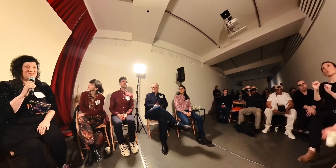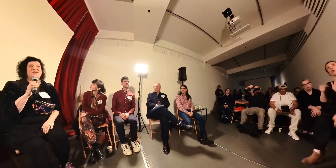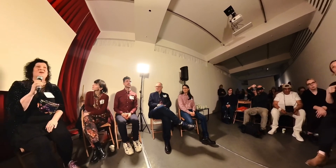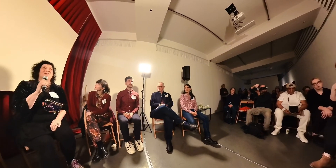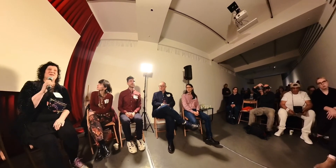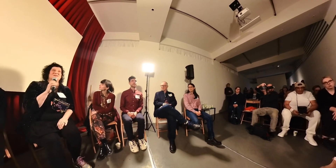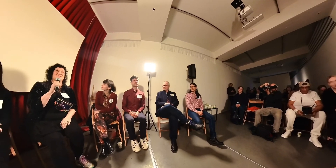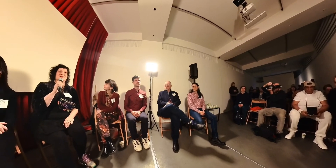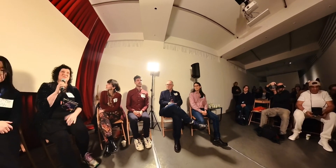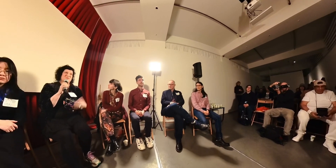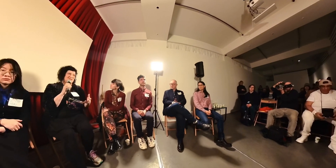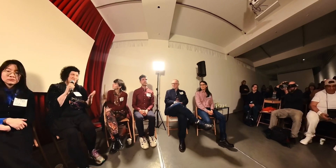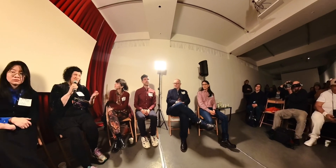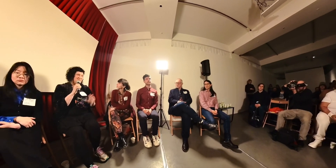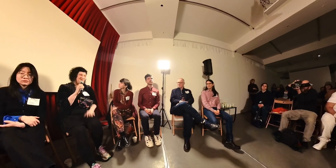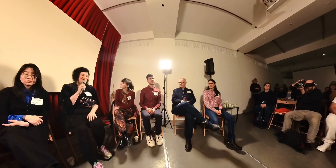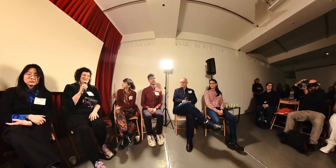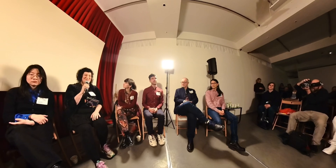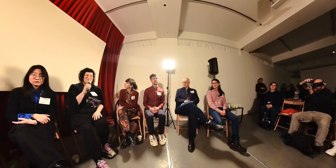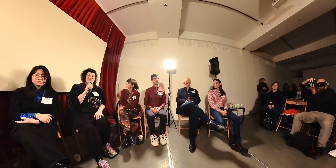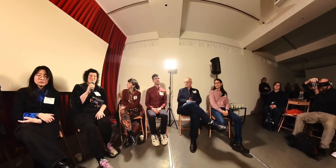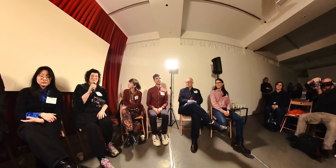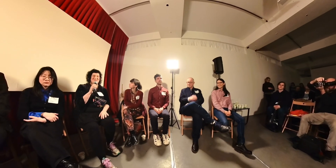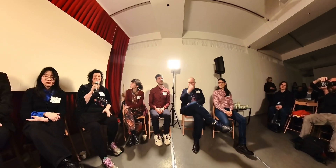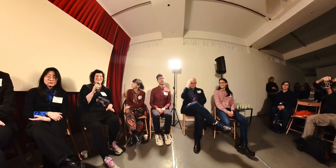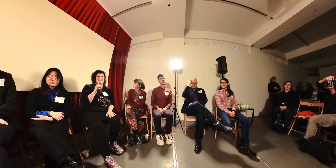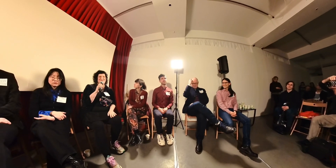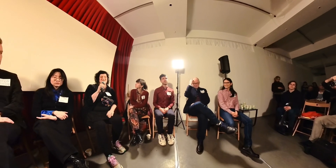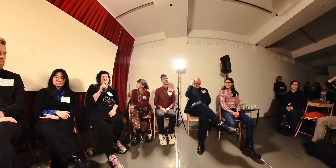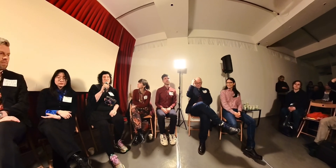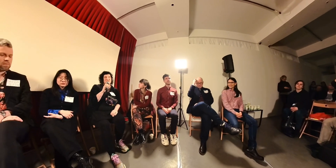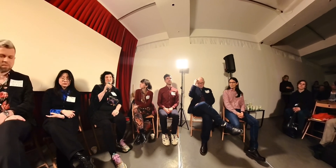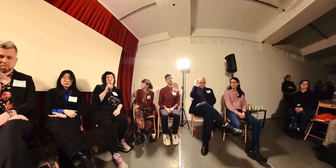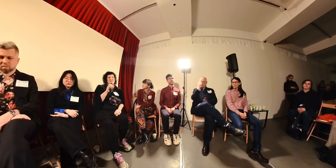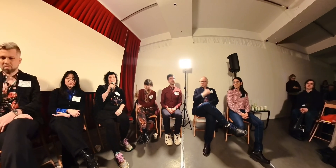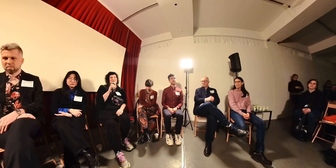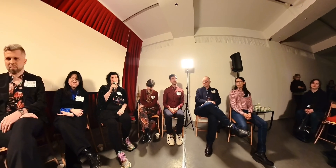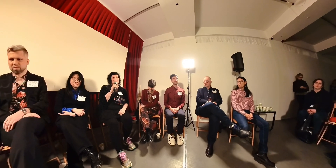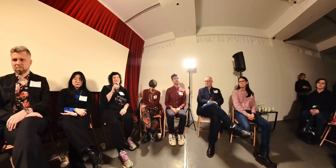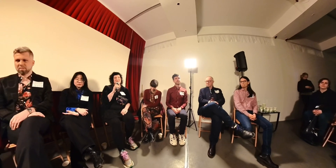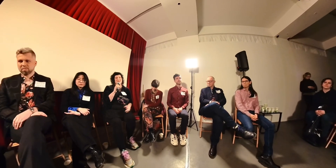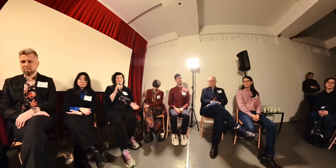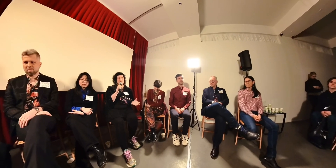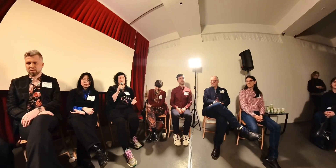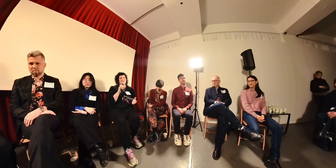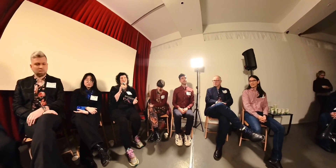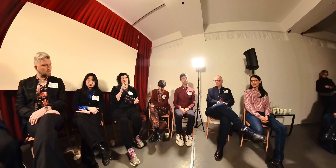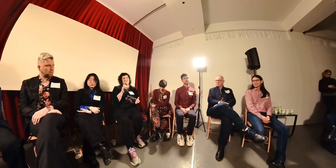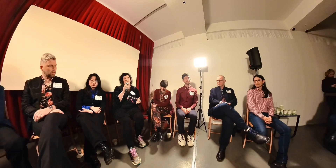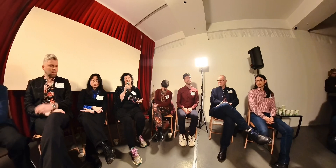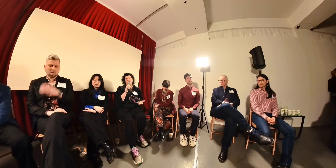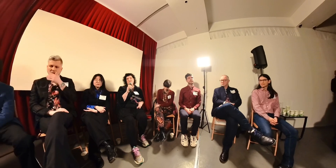prejavu. V podstate študujeme PhD na túto tému momentálne na Akadémie výtvarných umení a založila